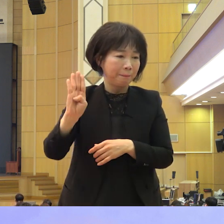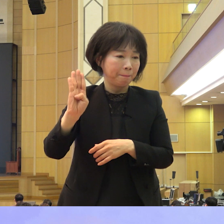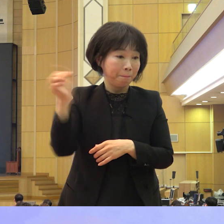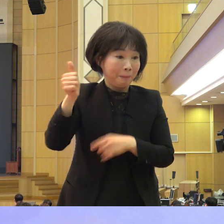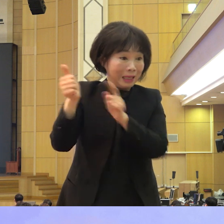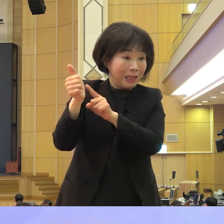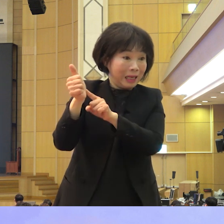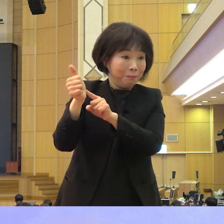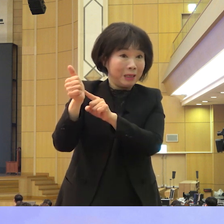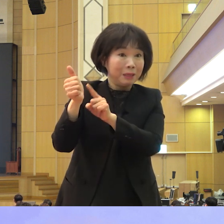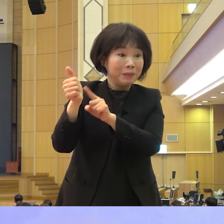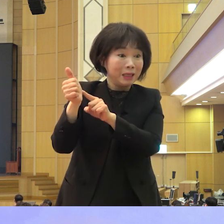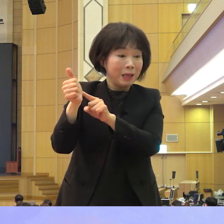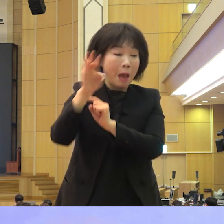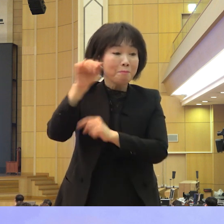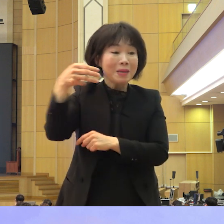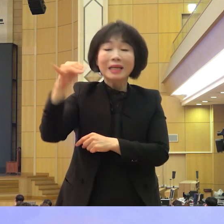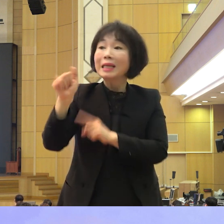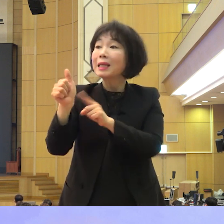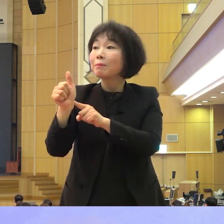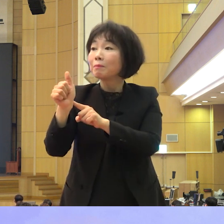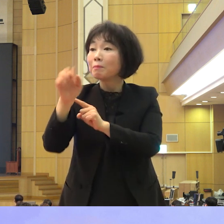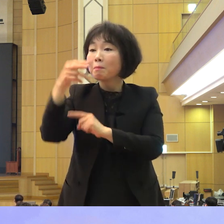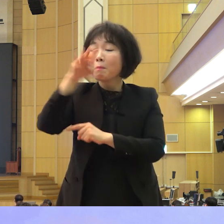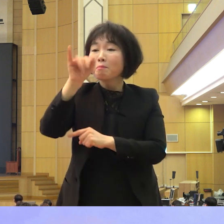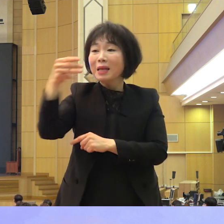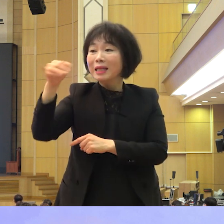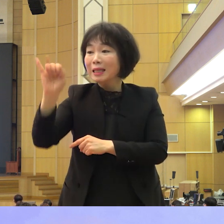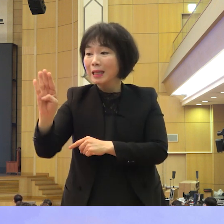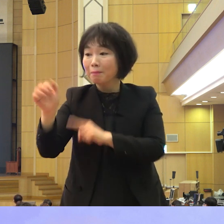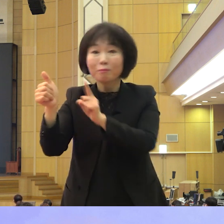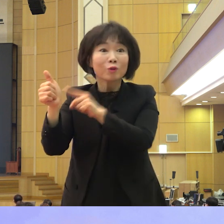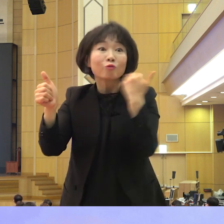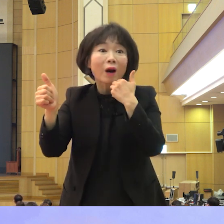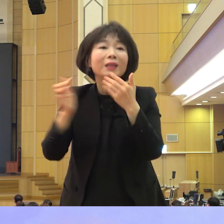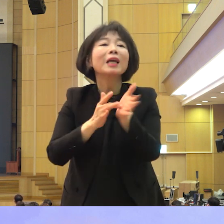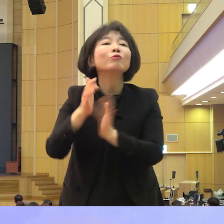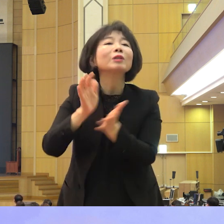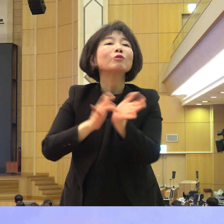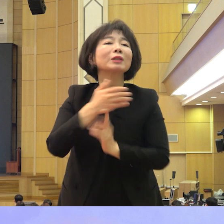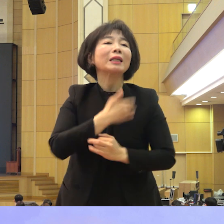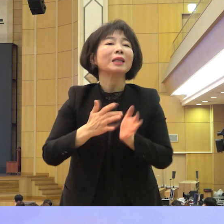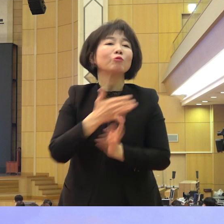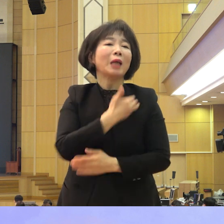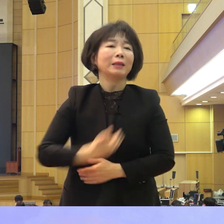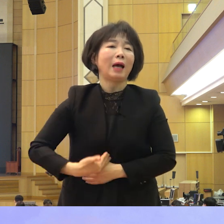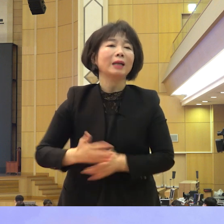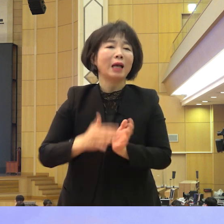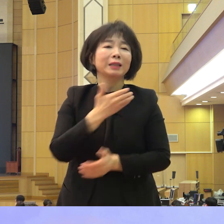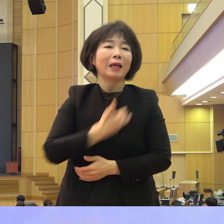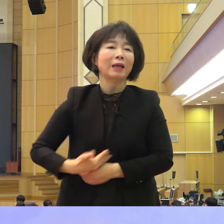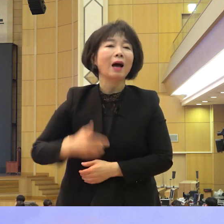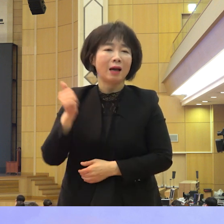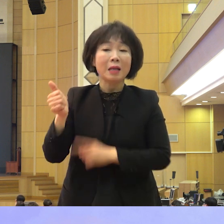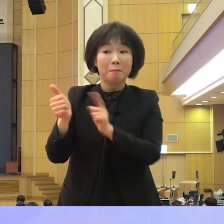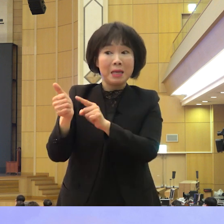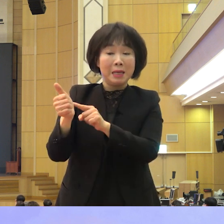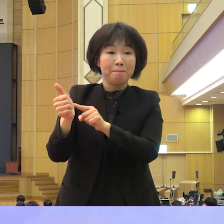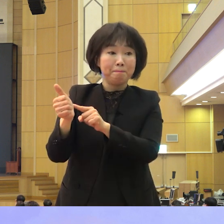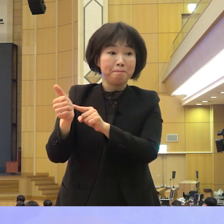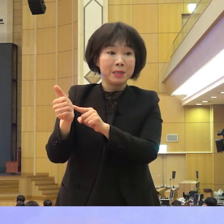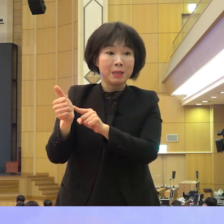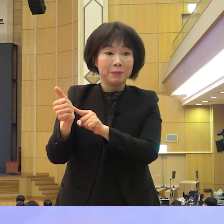143페이지 빌립이라고 하는 사람은 예수님의 12 제자 중에 한 사람이지요.